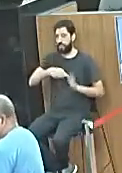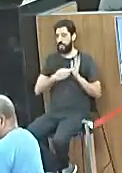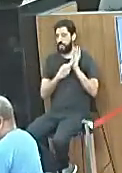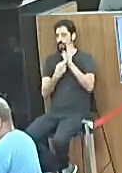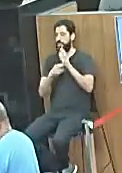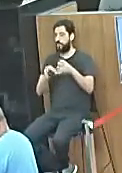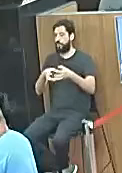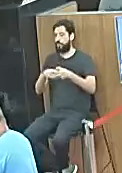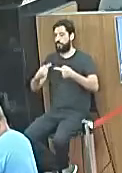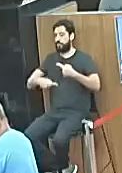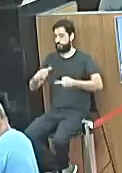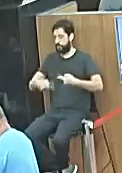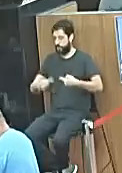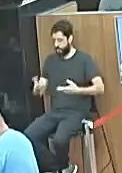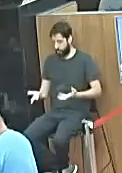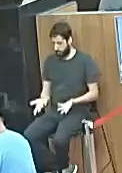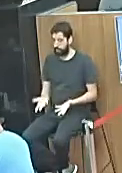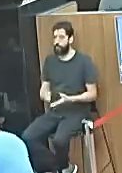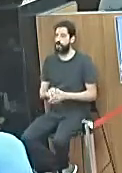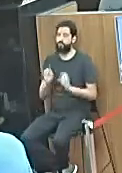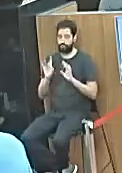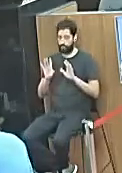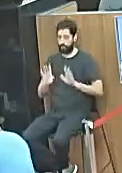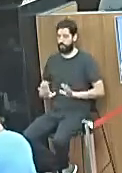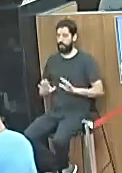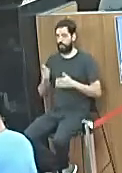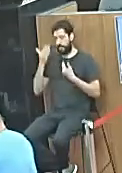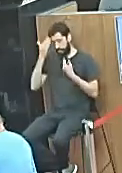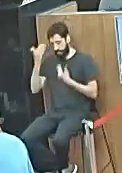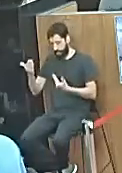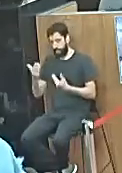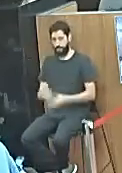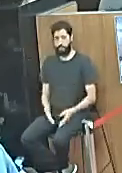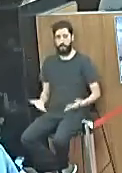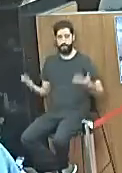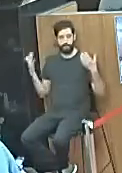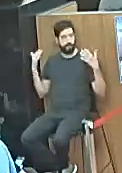de discussão e é só isso muito obrigado